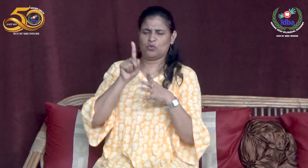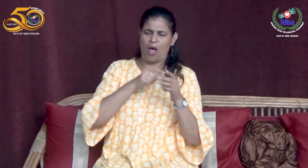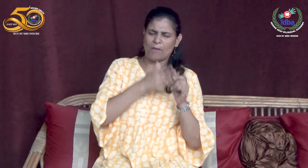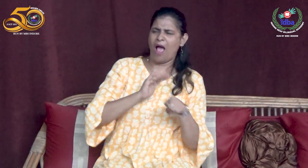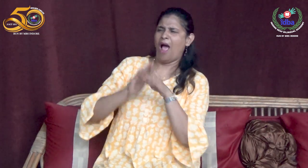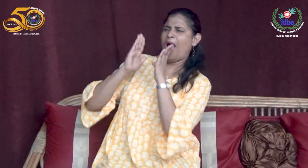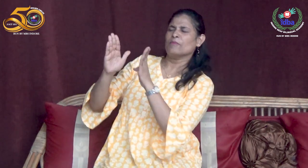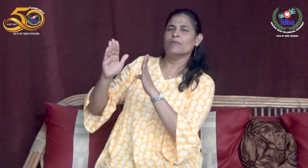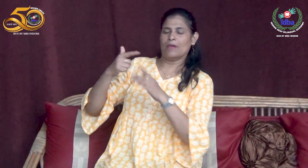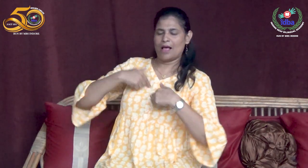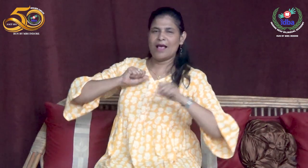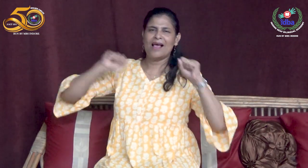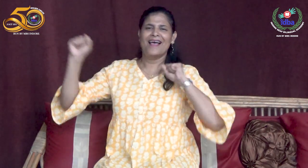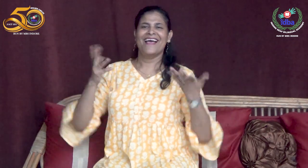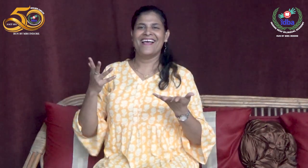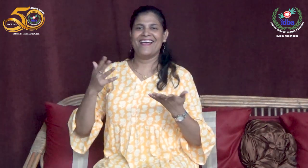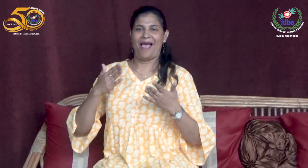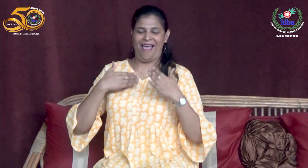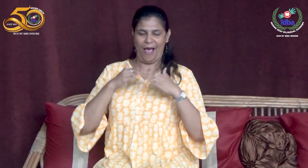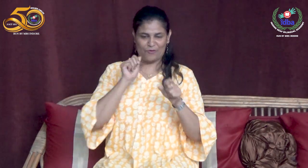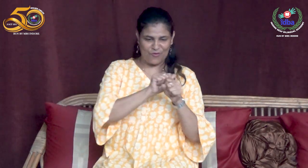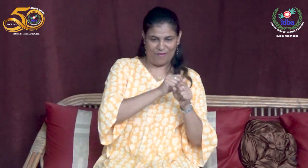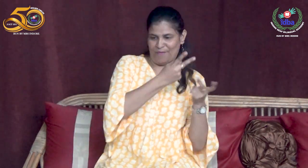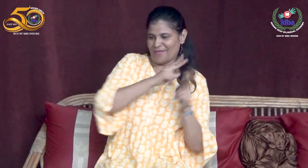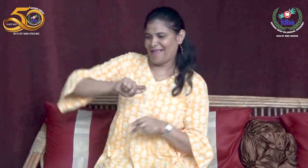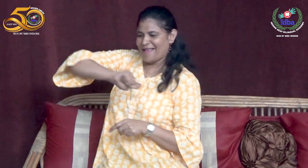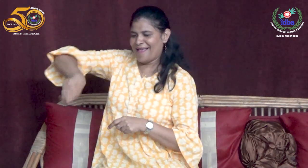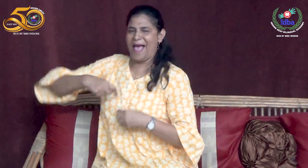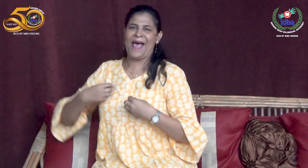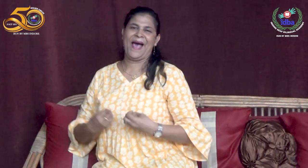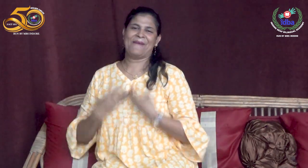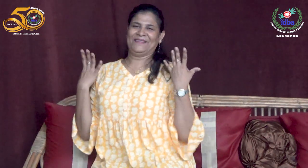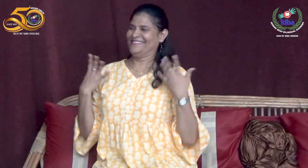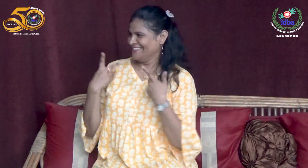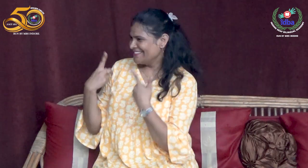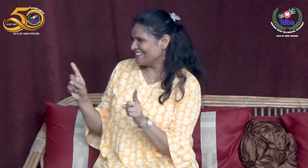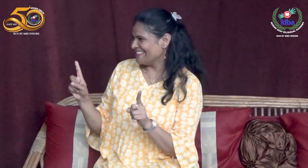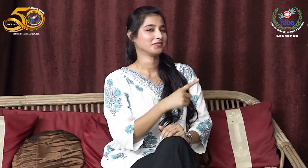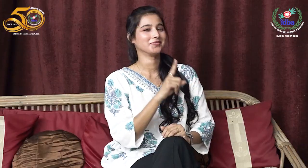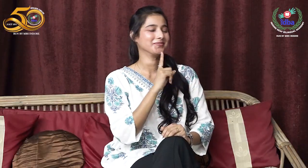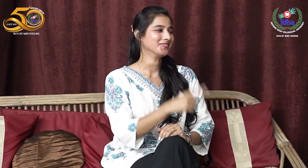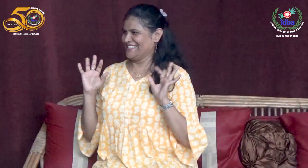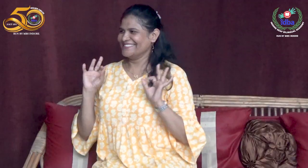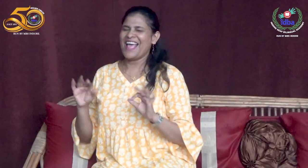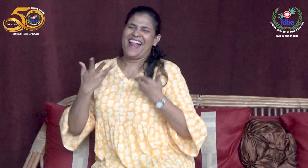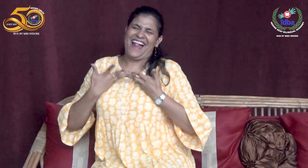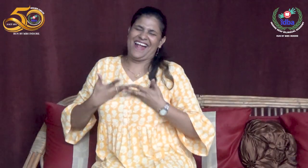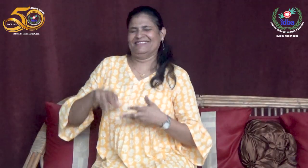सीखना चाहिए कि आप जॉब करें तो आप घर में काम नहीं करें, या घर में काम करें तो जॉब नहीं करें, एक्सरसाइज नहीं करें, ऐसा नहीं है। सब कुछ करें ताकि हमेशा से आप हैप्पीनेस